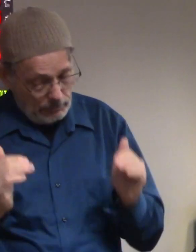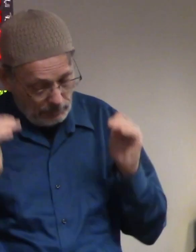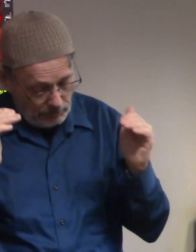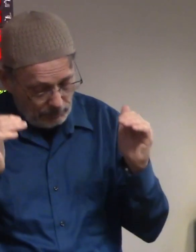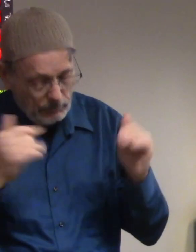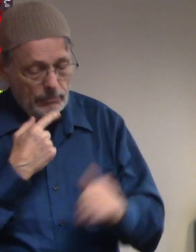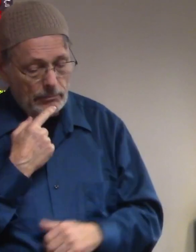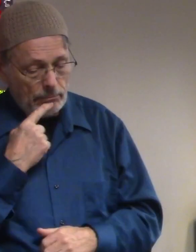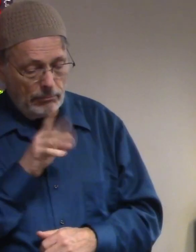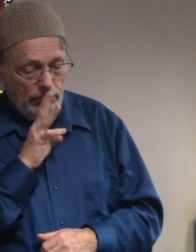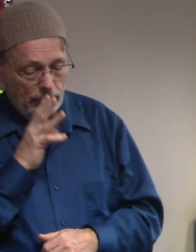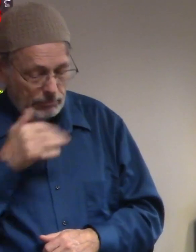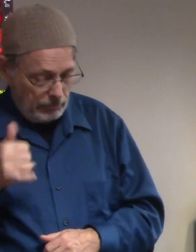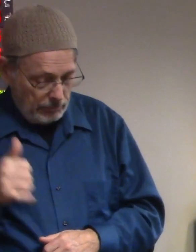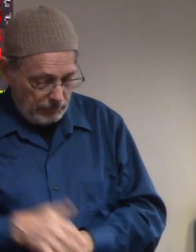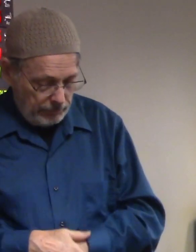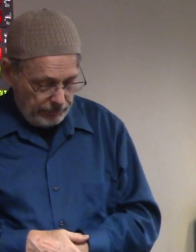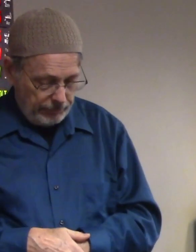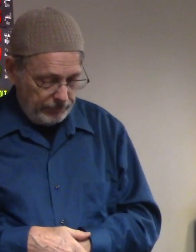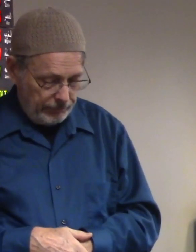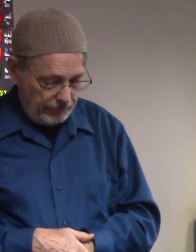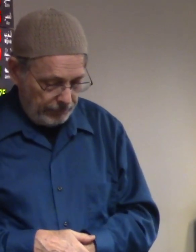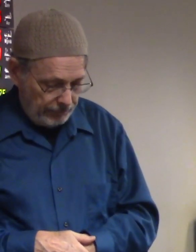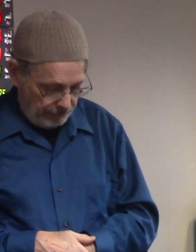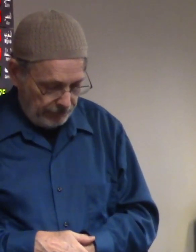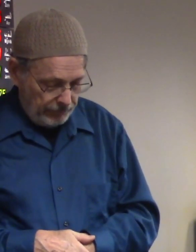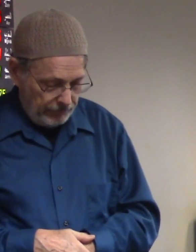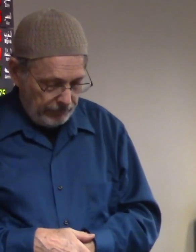أَرْسَلْنَاكَ إِلَىٰ رَحْمَةٍ لِلْعَالَمِينَ.